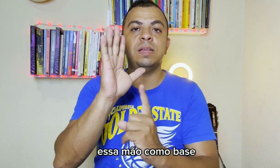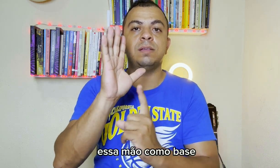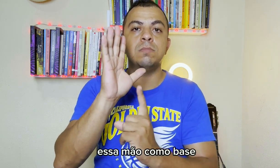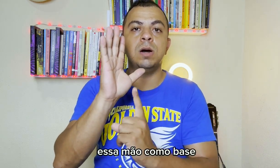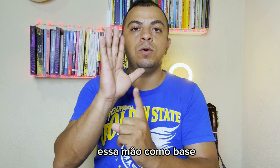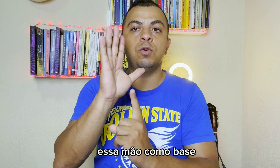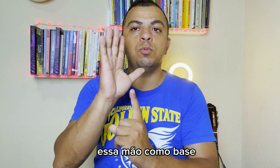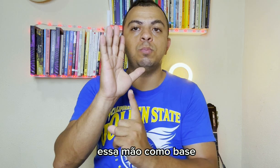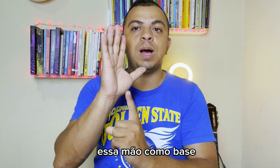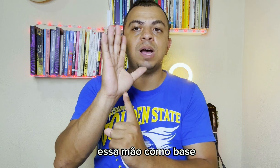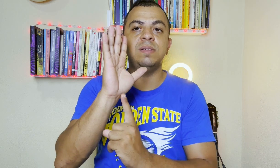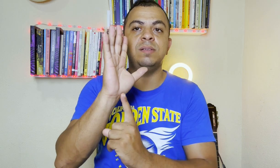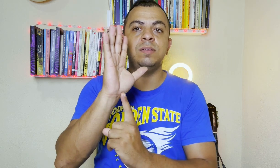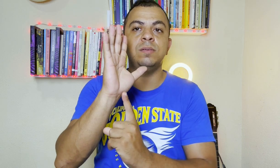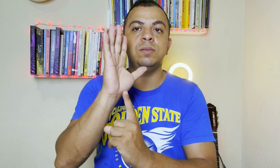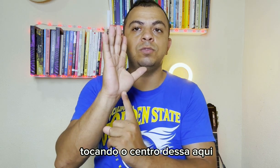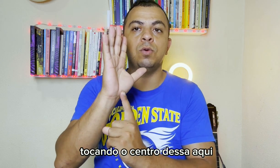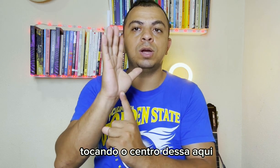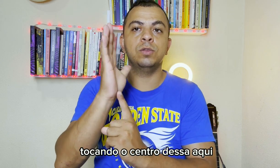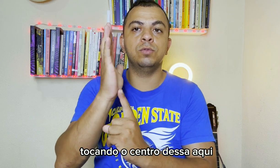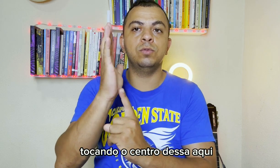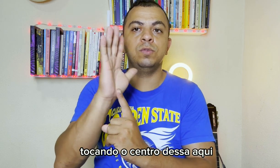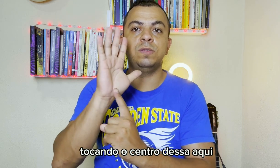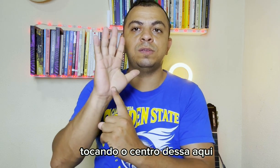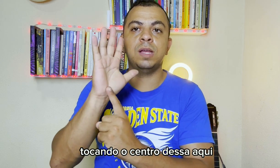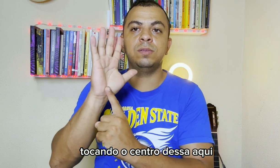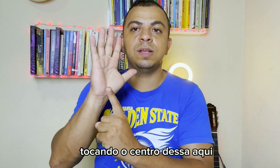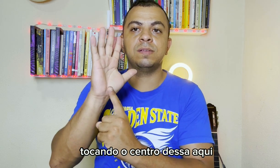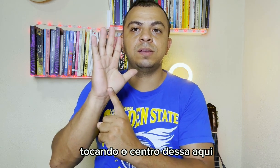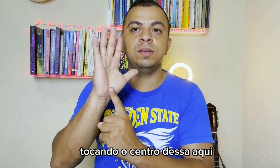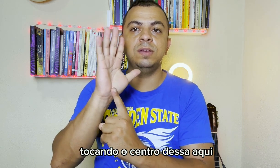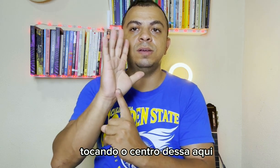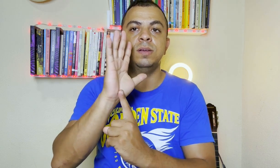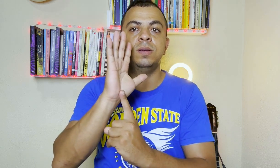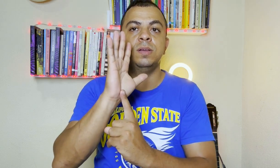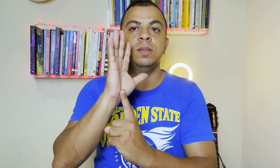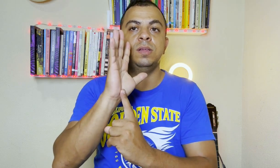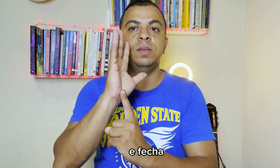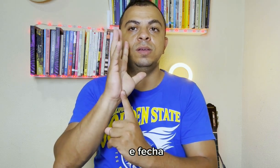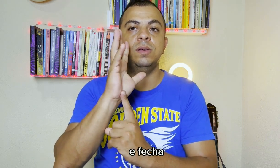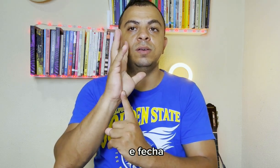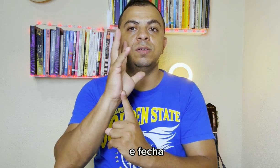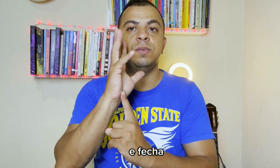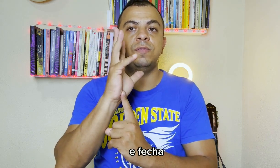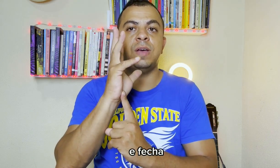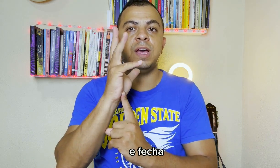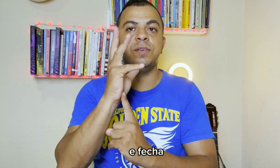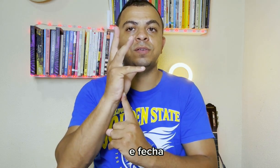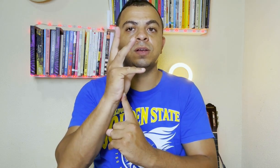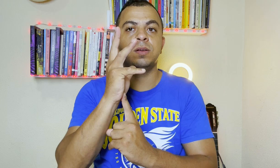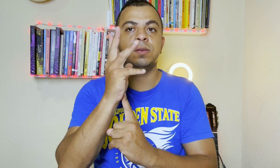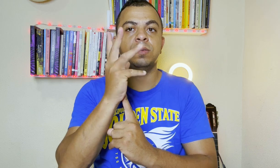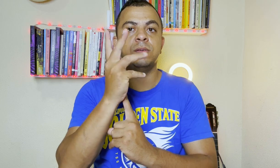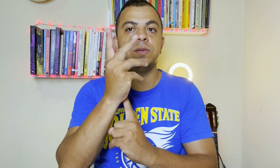Essa mão como base, tocando o centro dessa aqui e fecha.